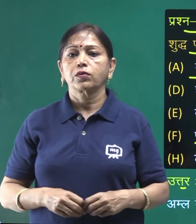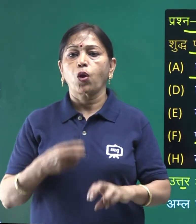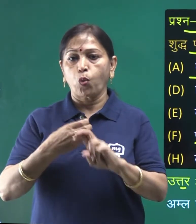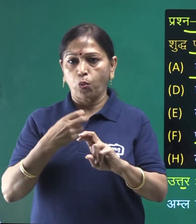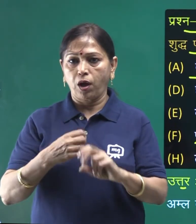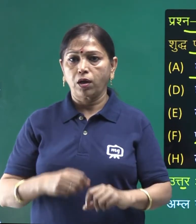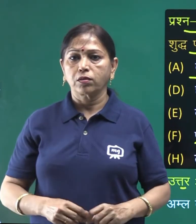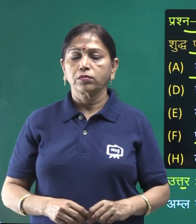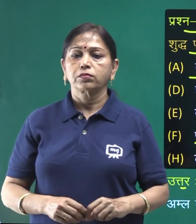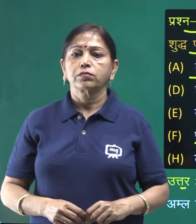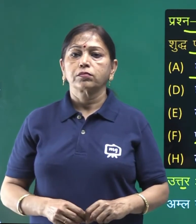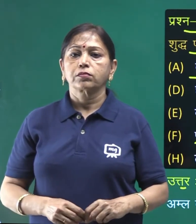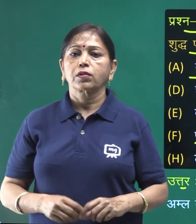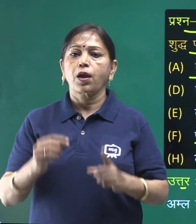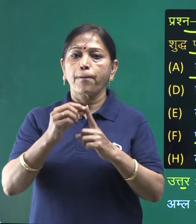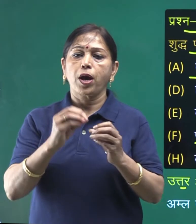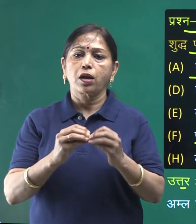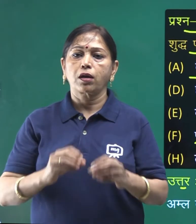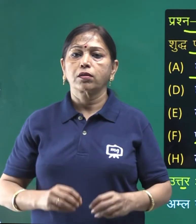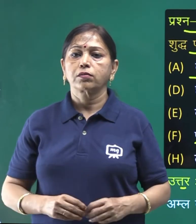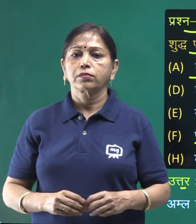लोहा, पारा,